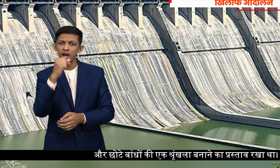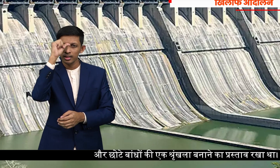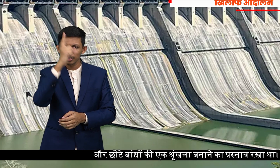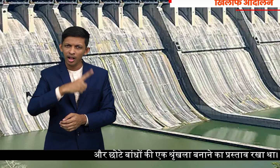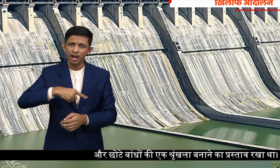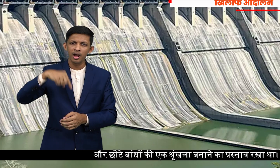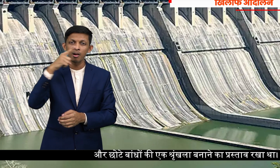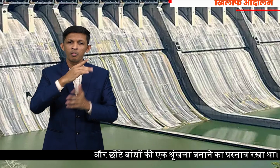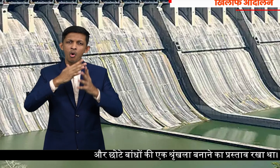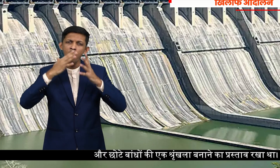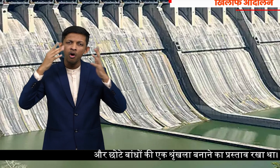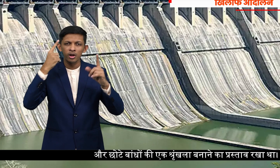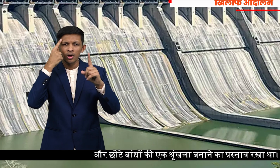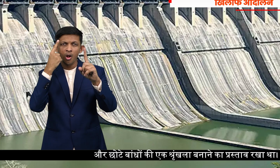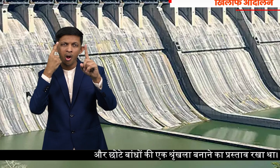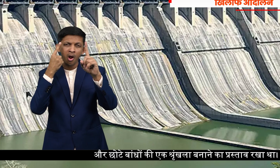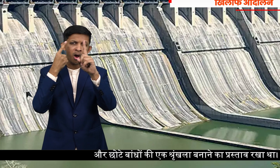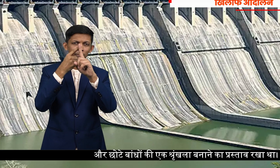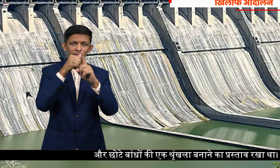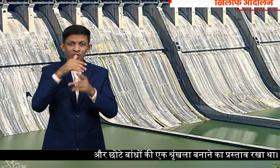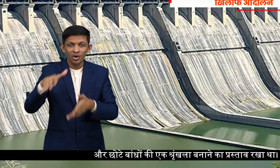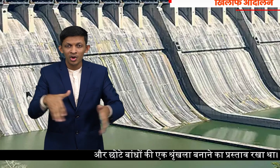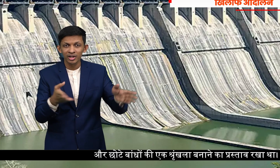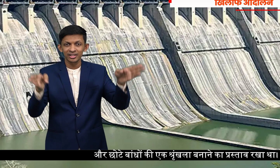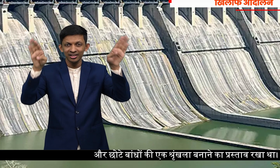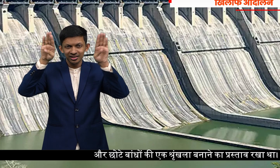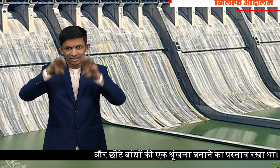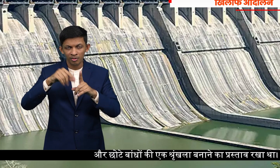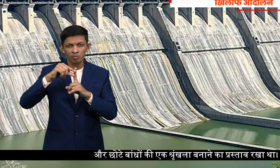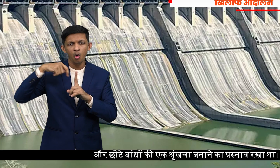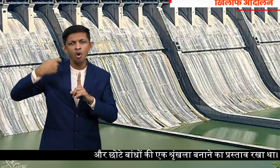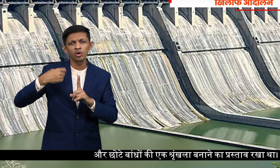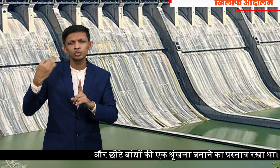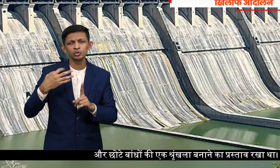छोटे बांधों की एक श्रृंखला बनाने का प्रस्ताव रखा था।